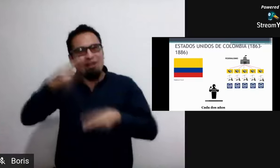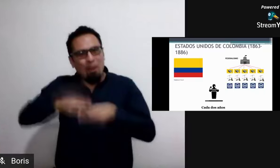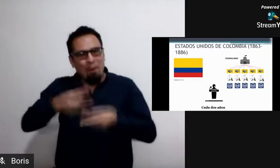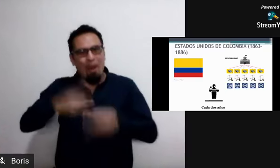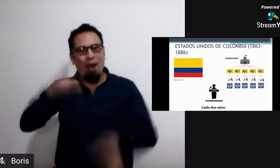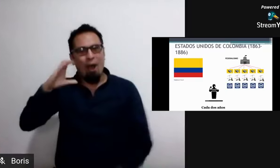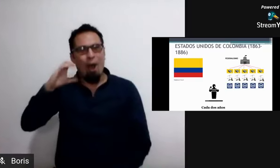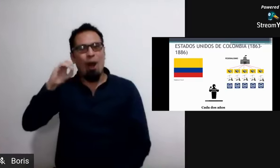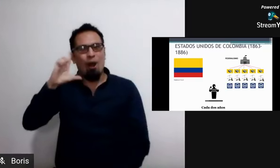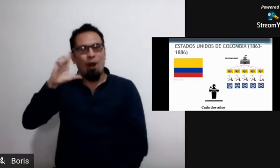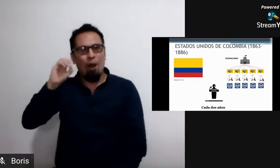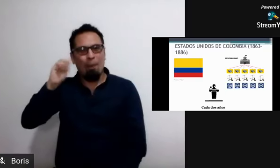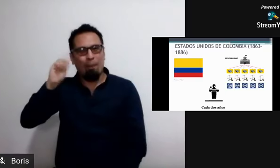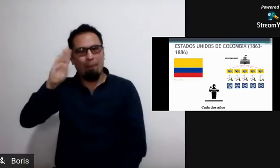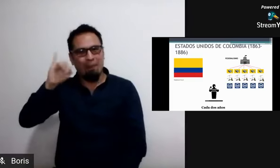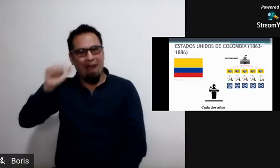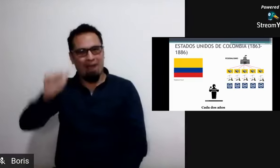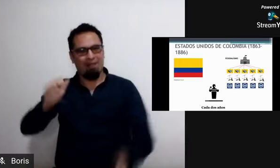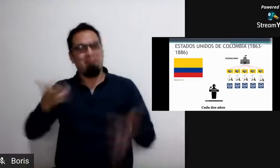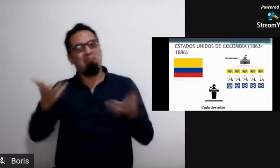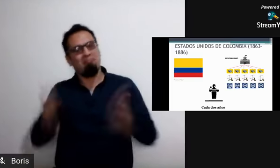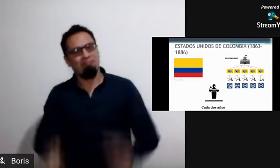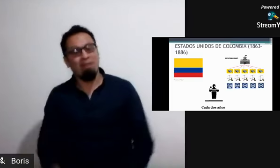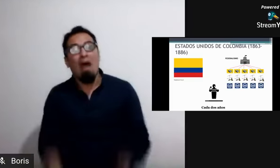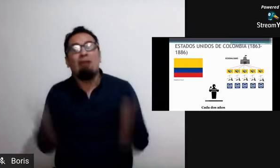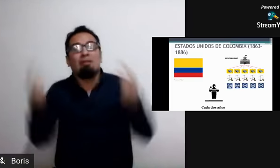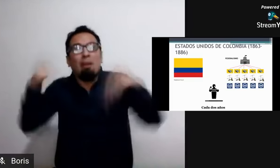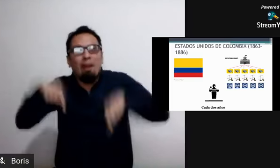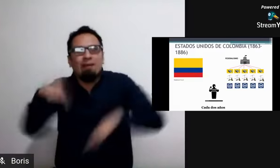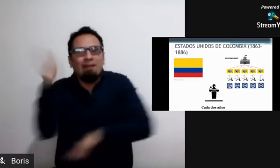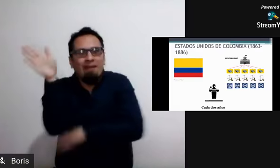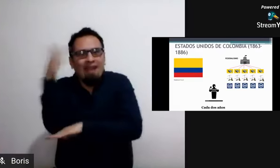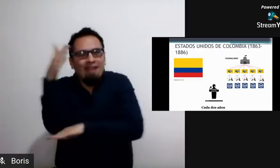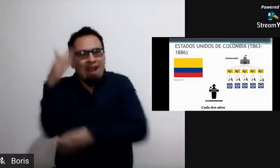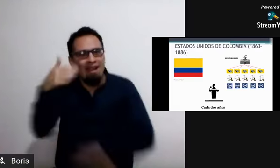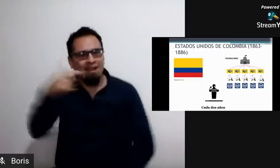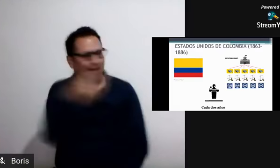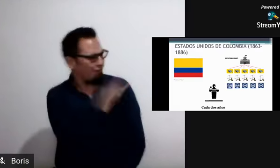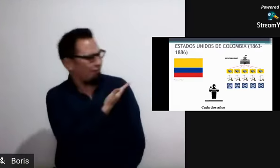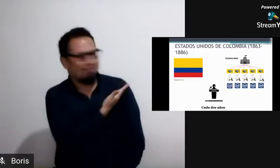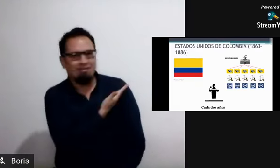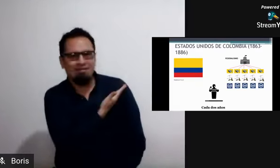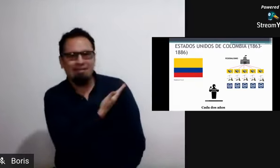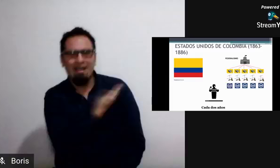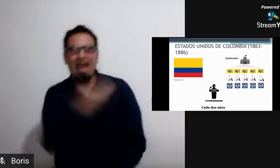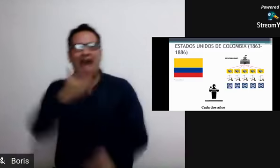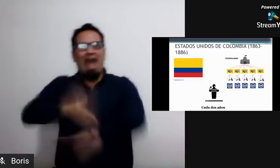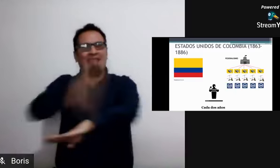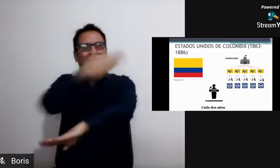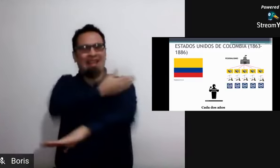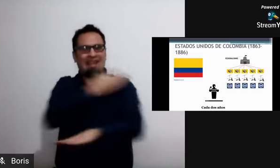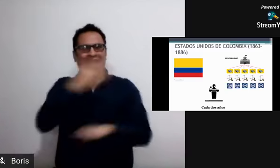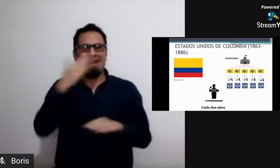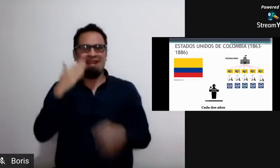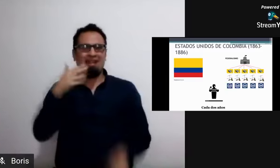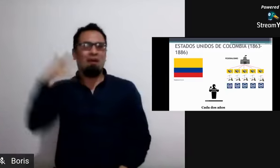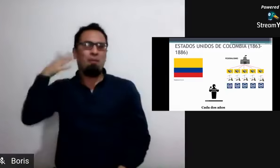de 1863 hasta 1886. Hago la claridad, Estados Unidos de Colombia. La bandera, si ven,